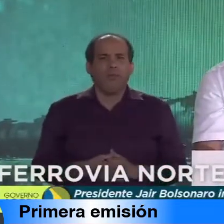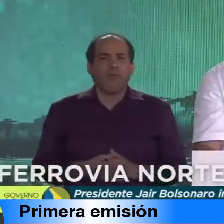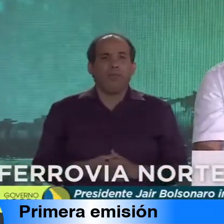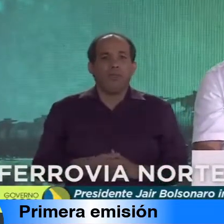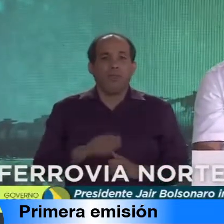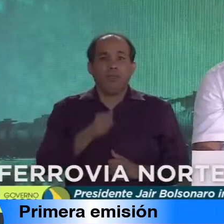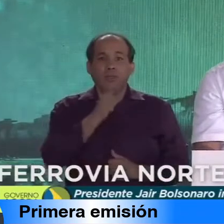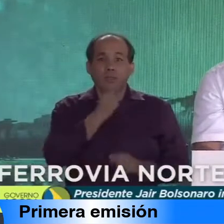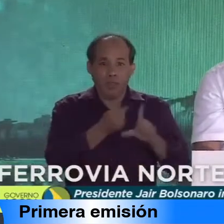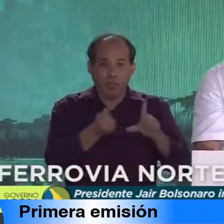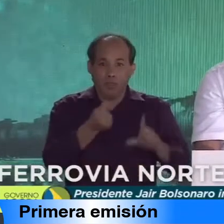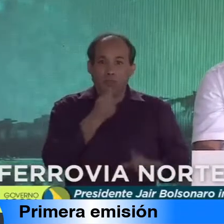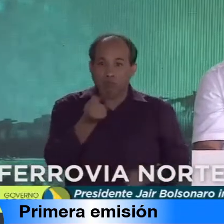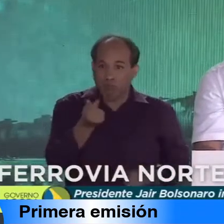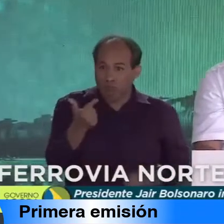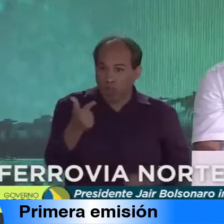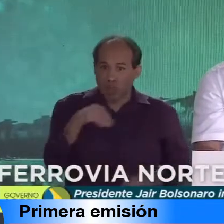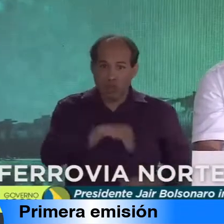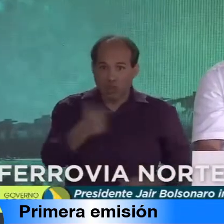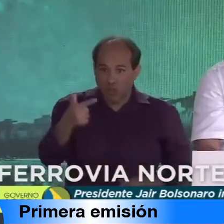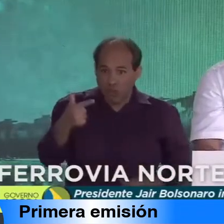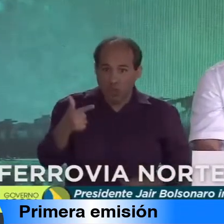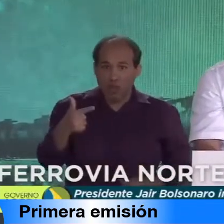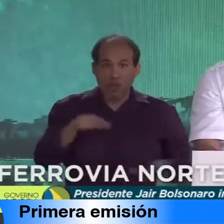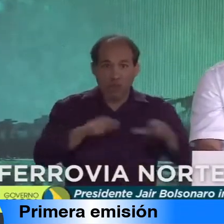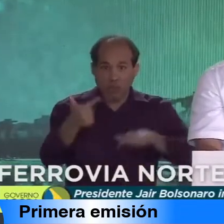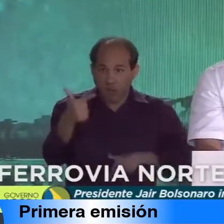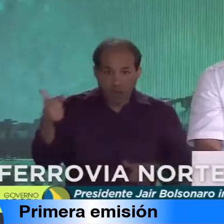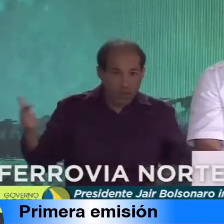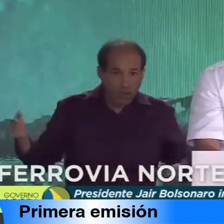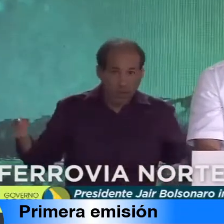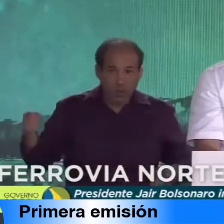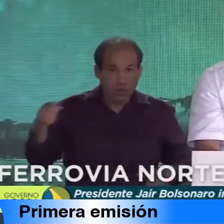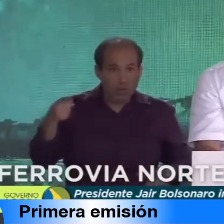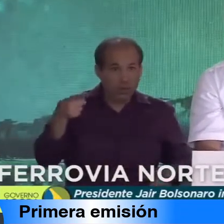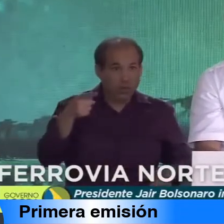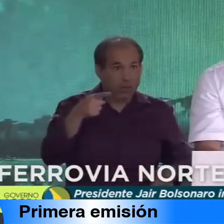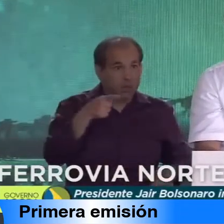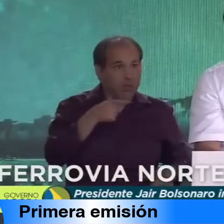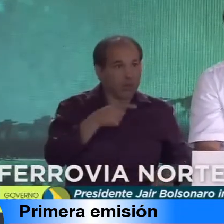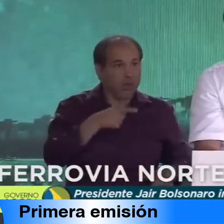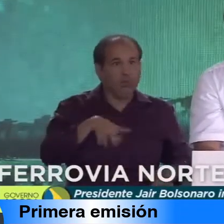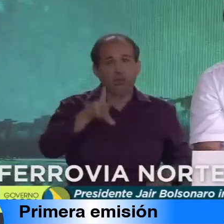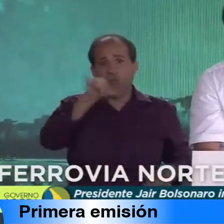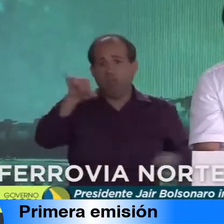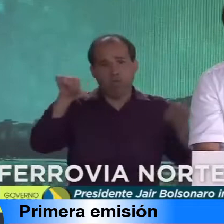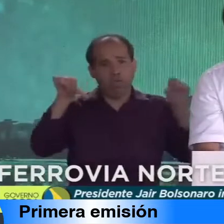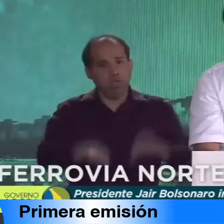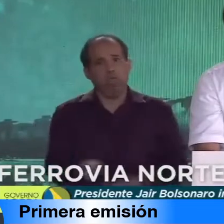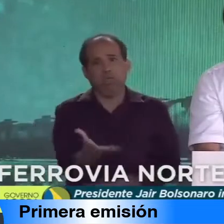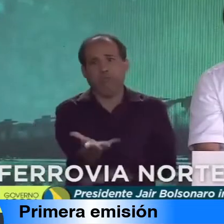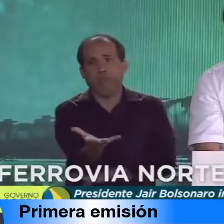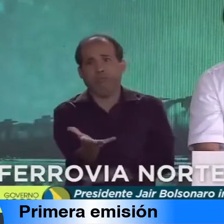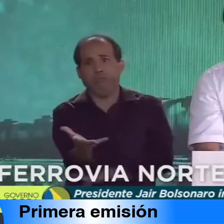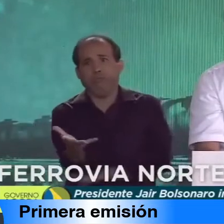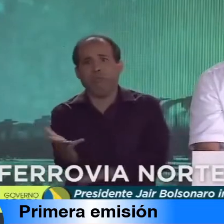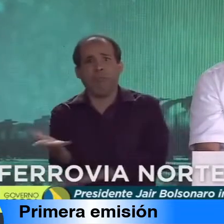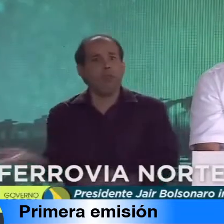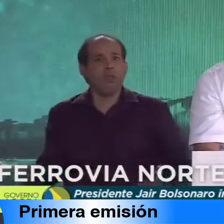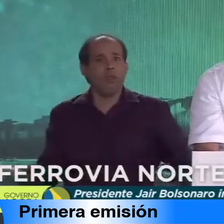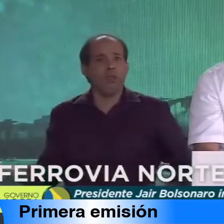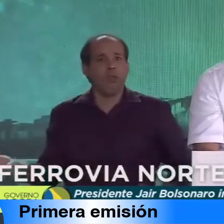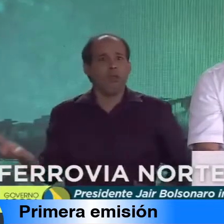Sem dinheiro, sem salário, sem emprego. Estamos condenados à miséria,